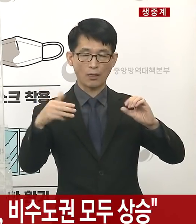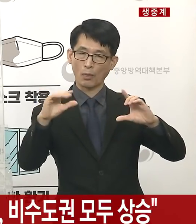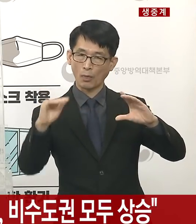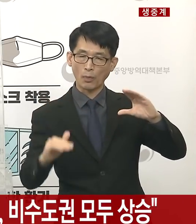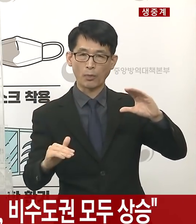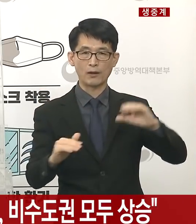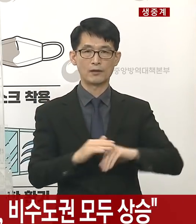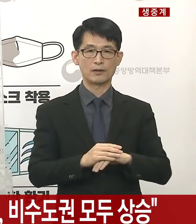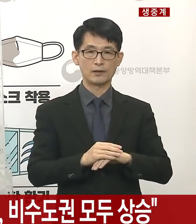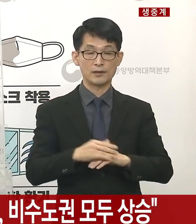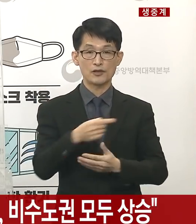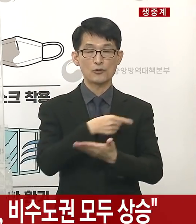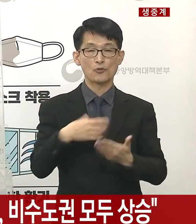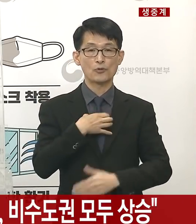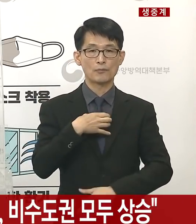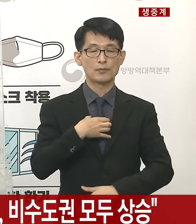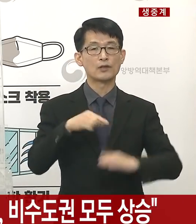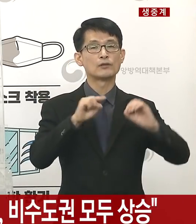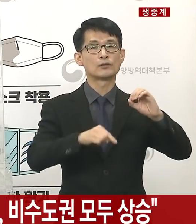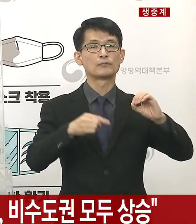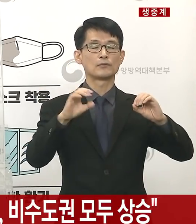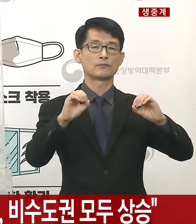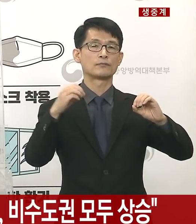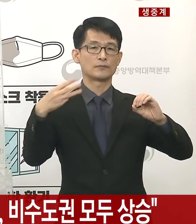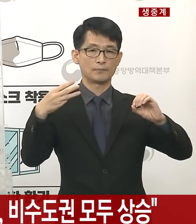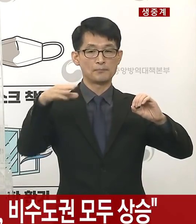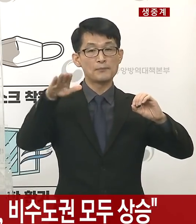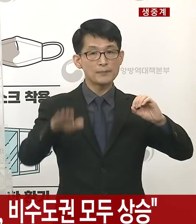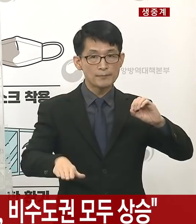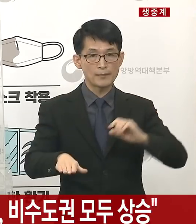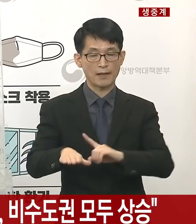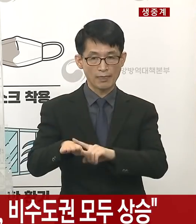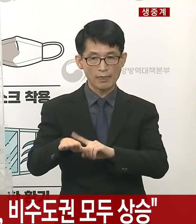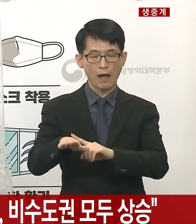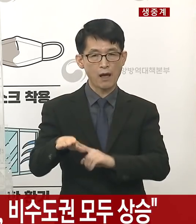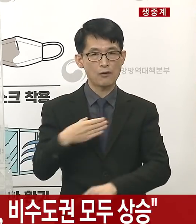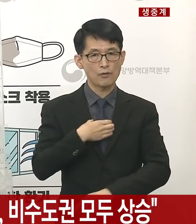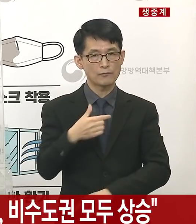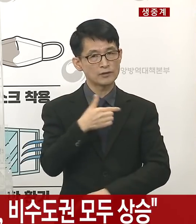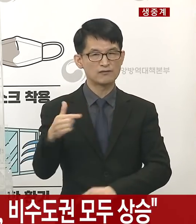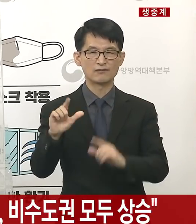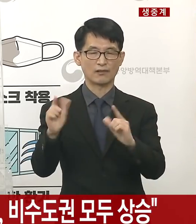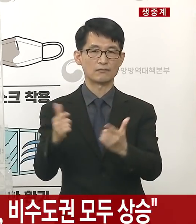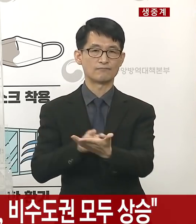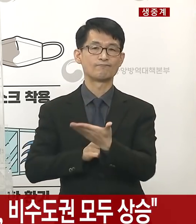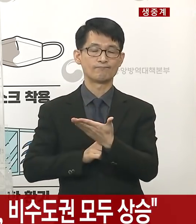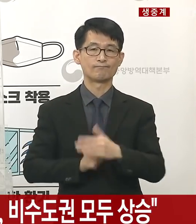낮았으며 치명률은 0.03% 이하로 분석이 되었습니다.